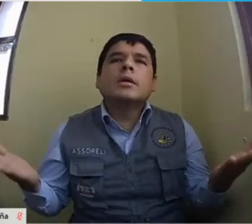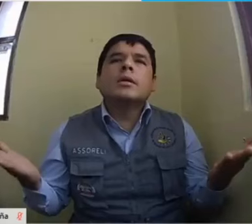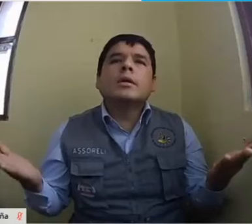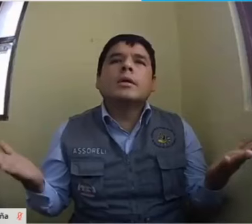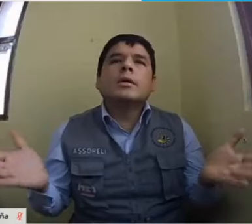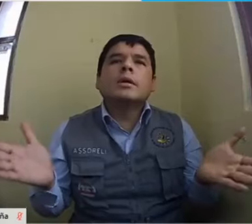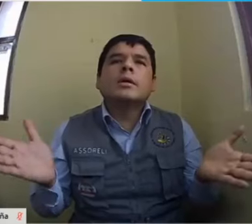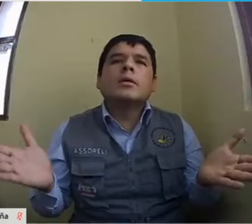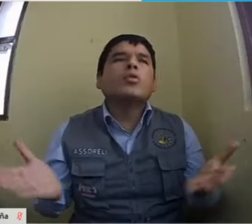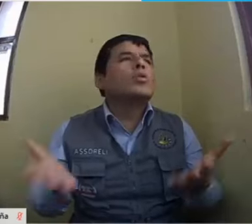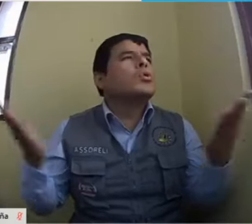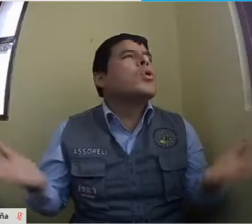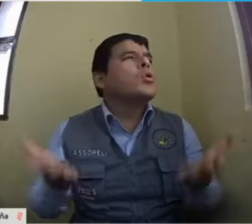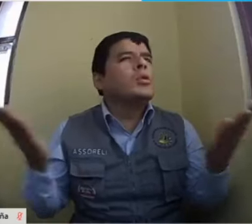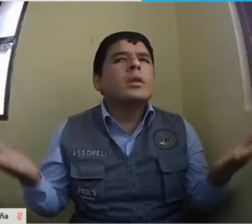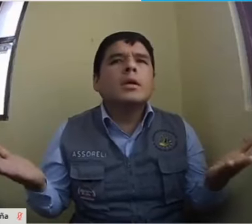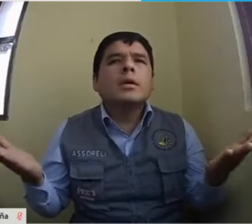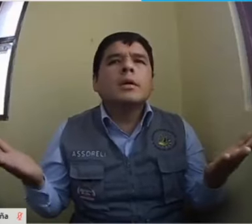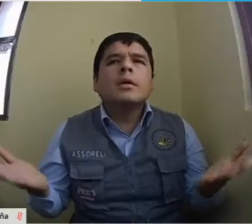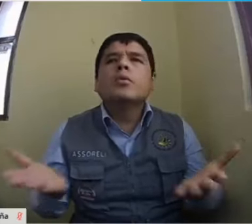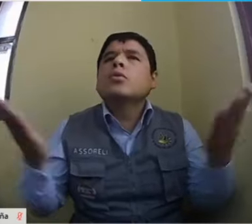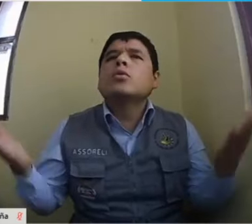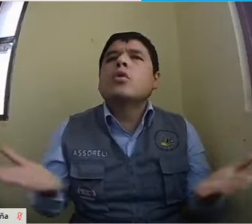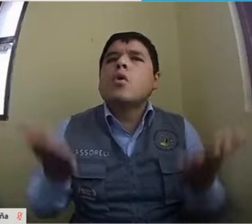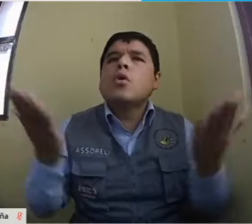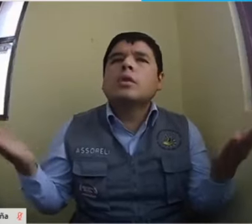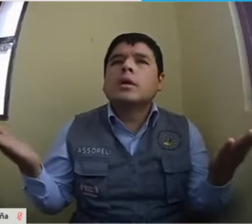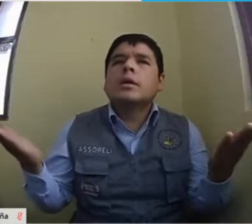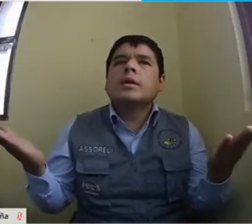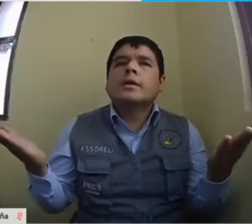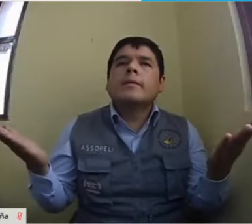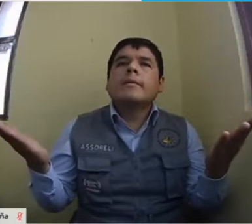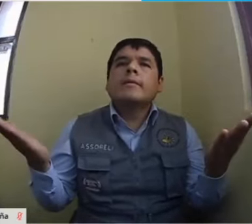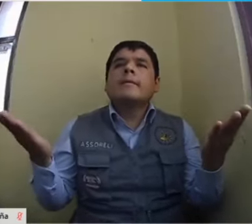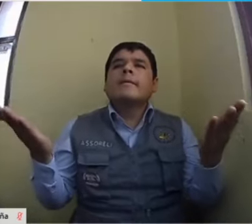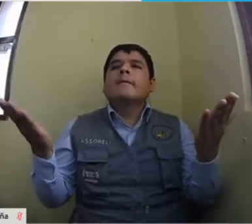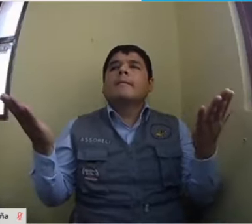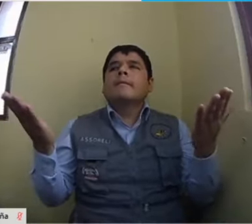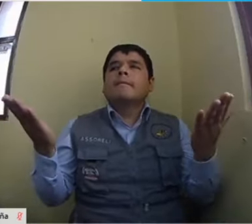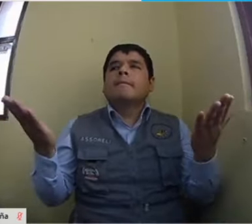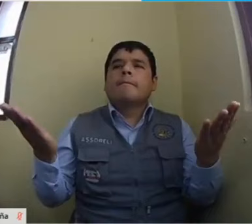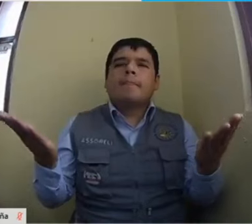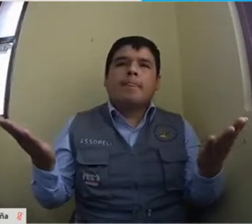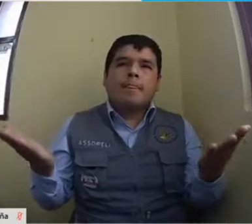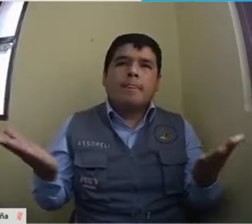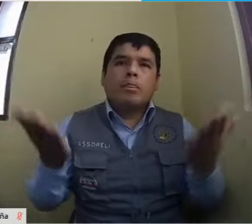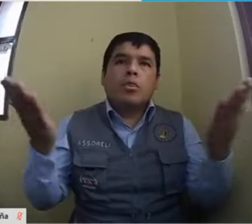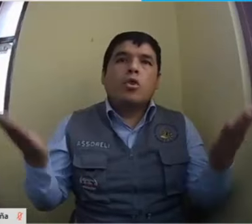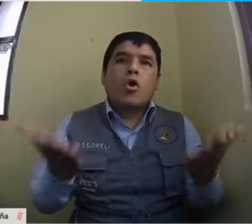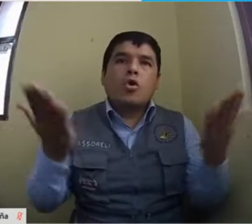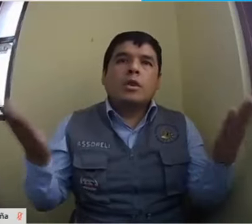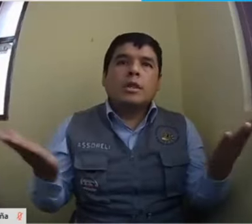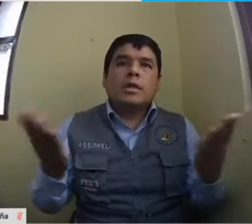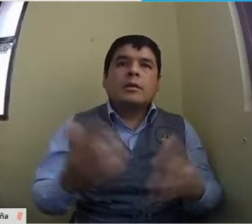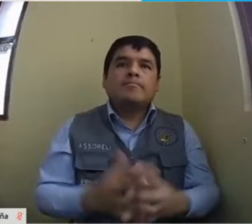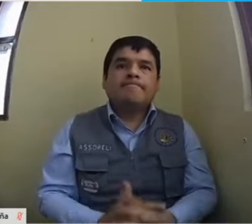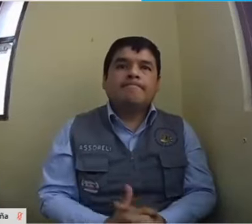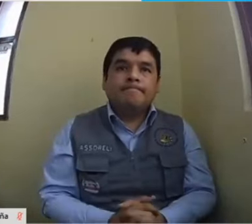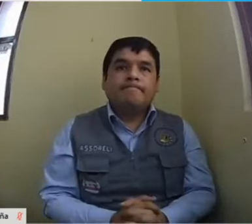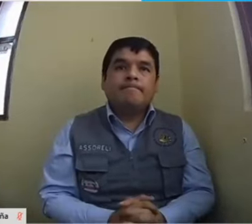¿Dónde? ¿Dónde está? Por ejemplo, ¿no? Se utilizaría primero esa seña. ¿Dónde? ¿Dónde es? Primero es esa seña. ¿Dónde? ¿Dónde? Igual